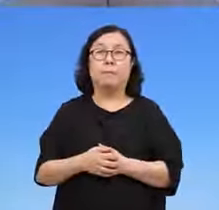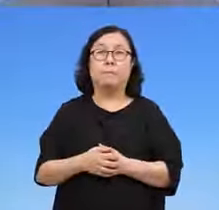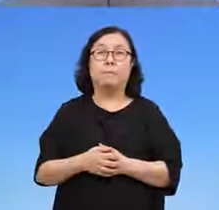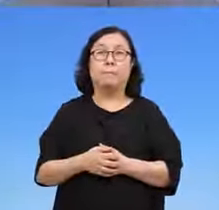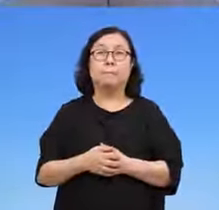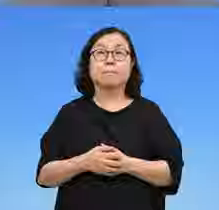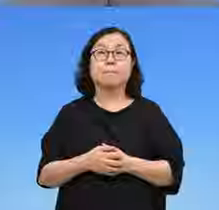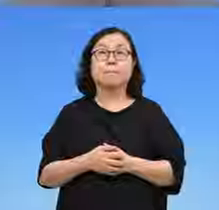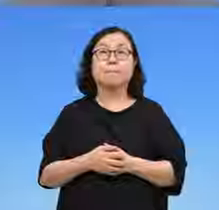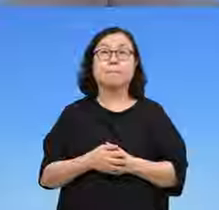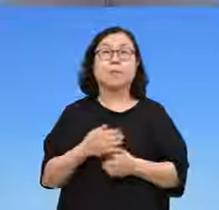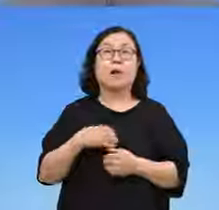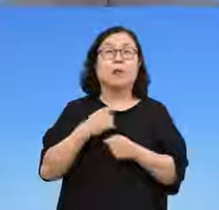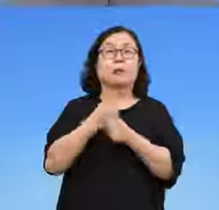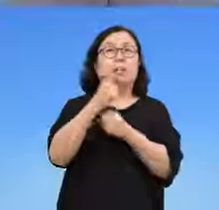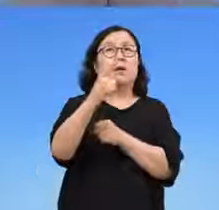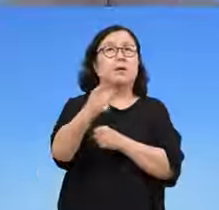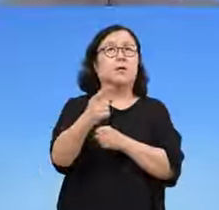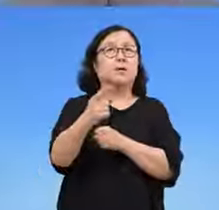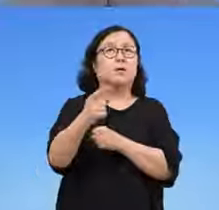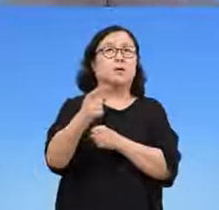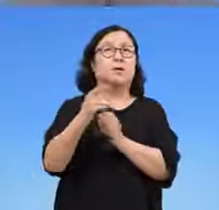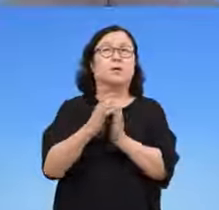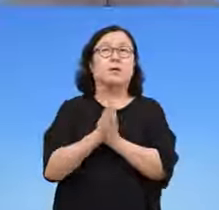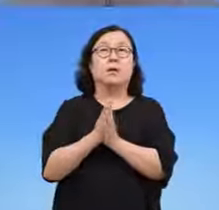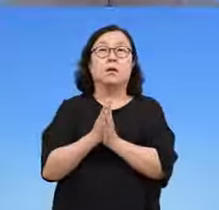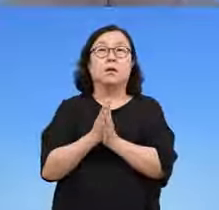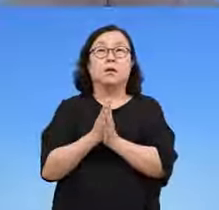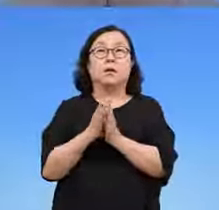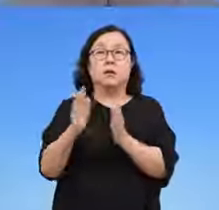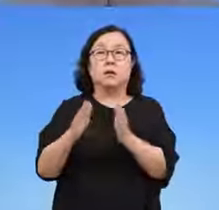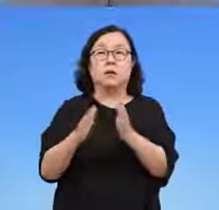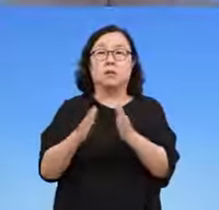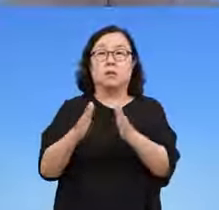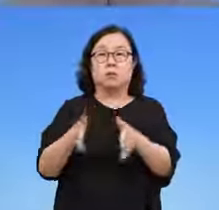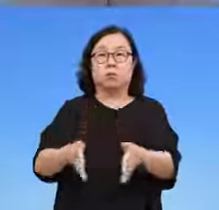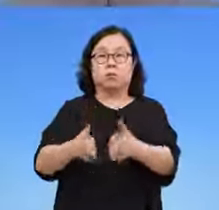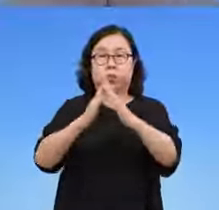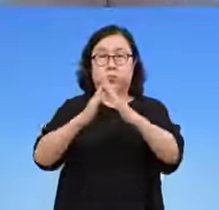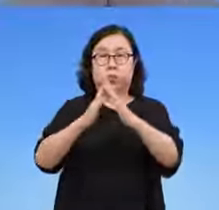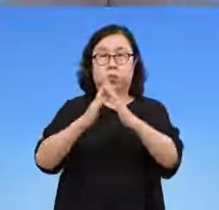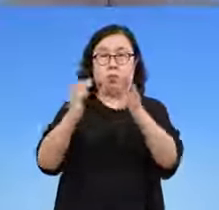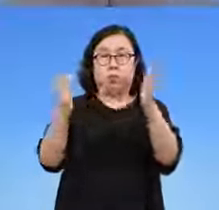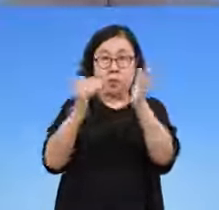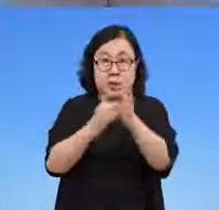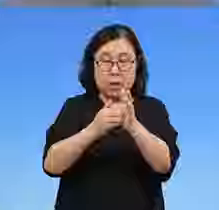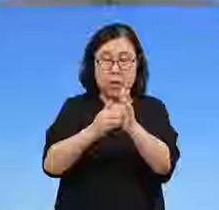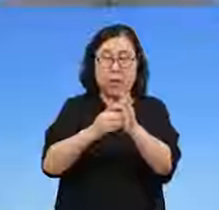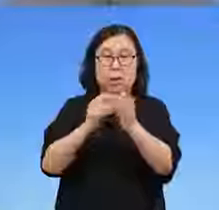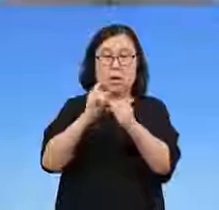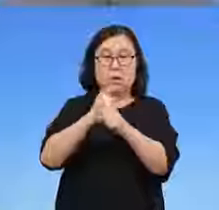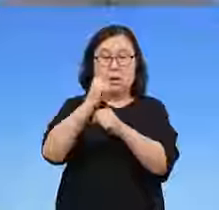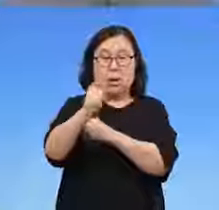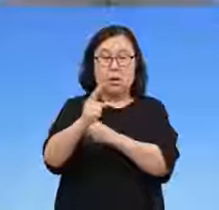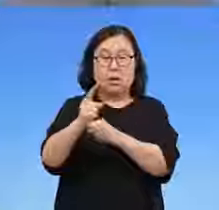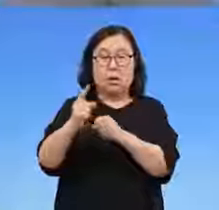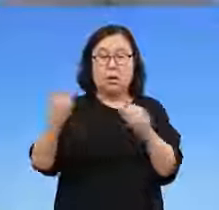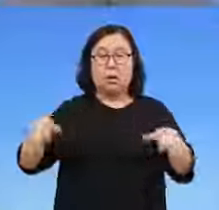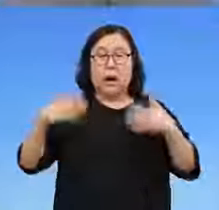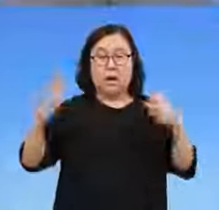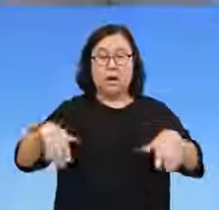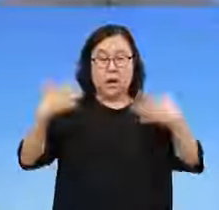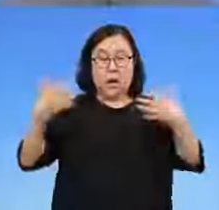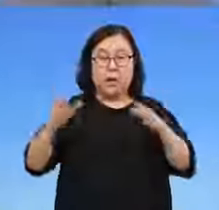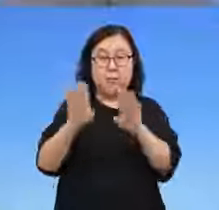겁니다. 마음에 두려움이 생기더라고요. 내년 이맘때 이제 공사가 완공이 되는데 내년 가을에는 이게 이제 오픈이 돼야 되는데